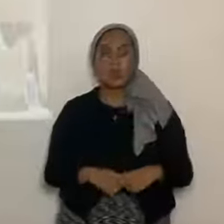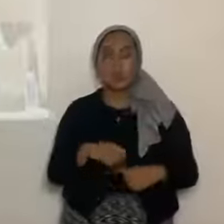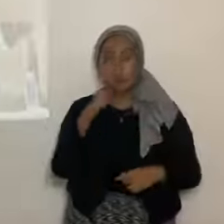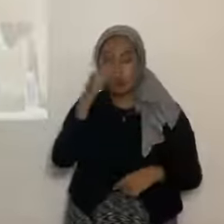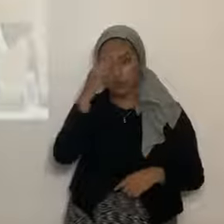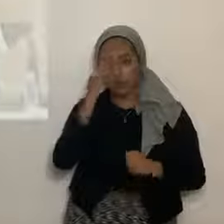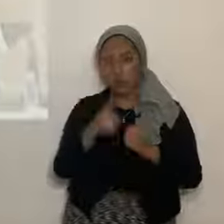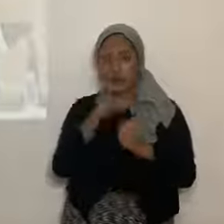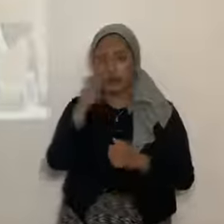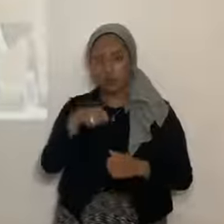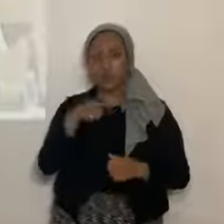tienes que tomar.